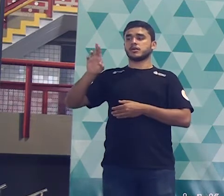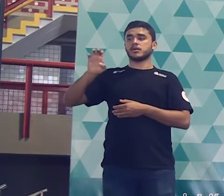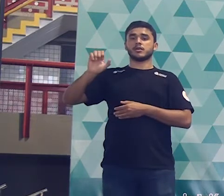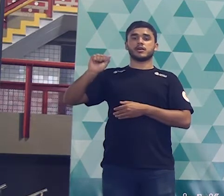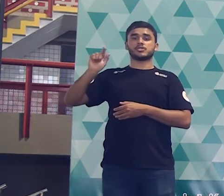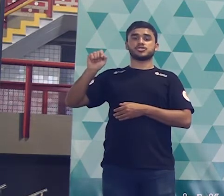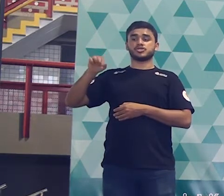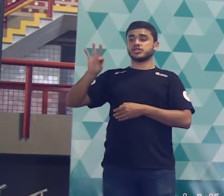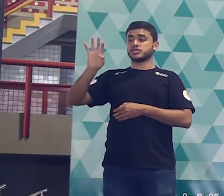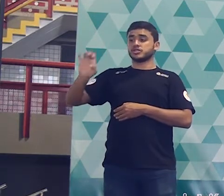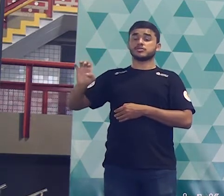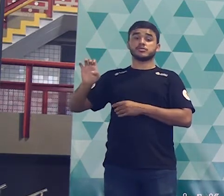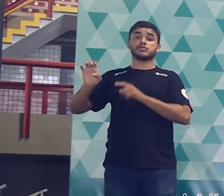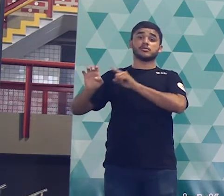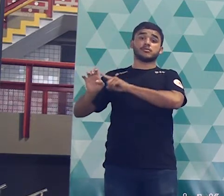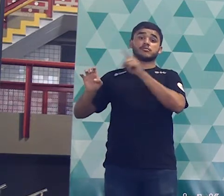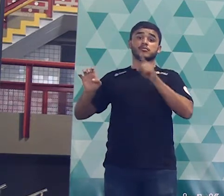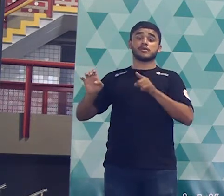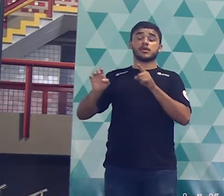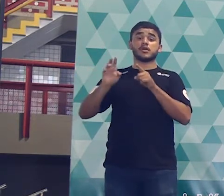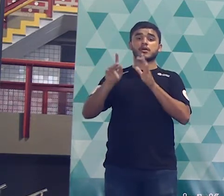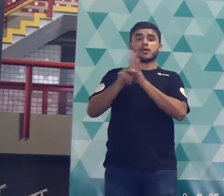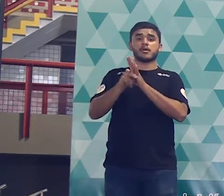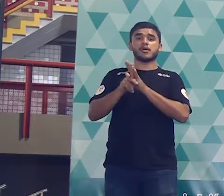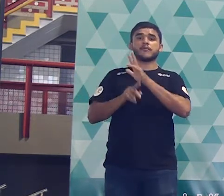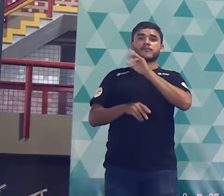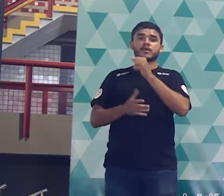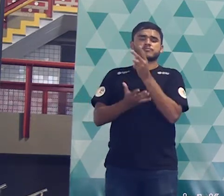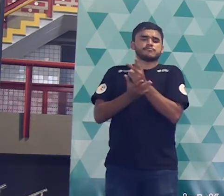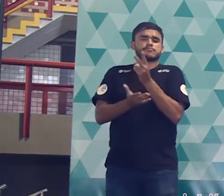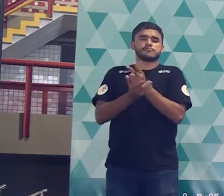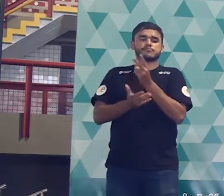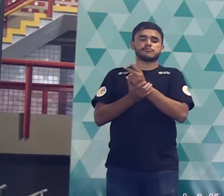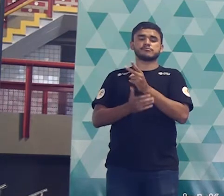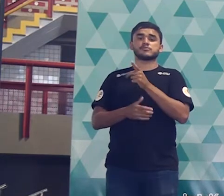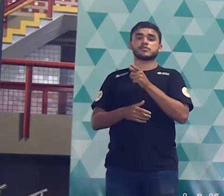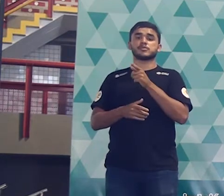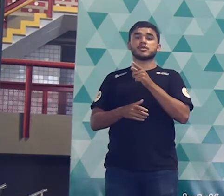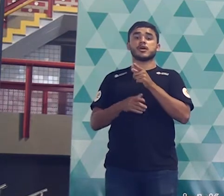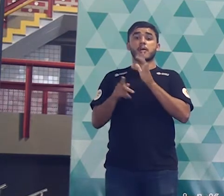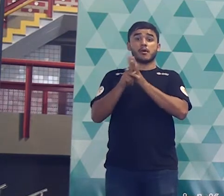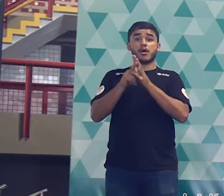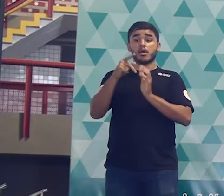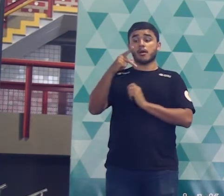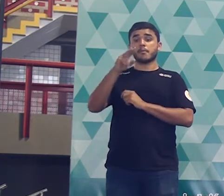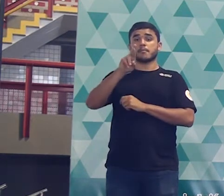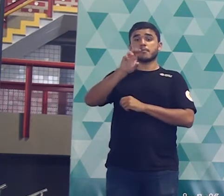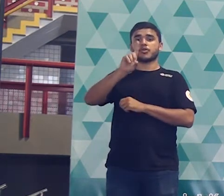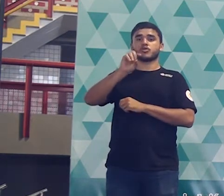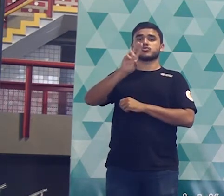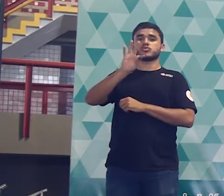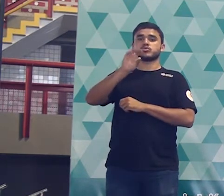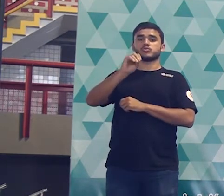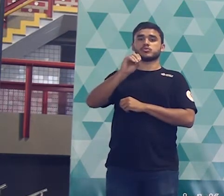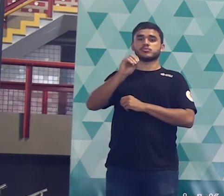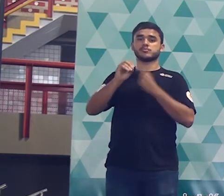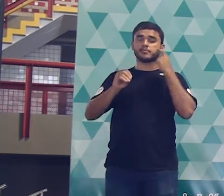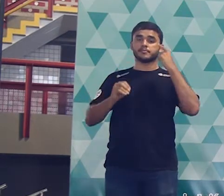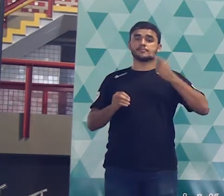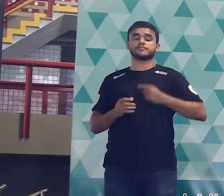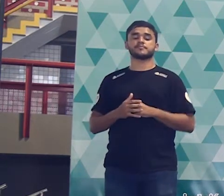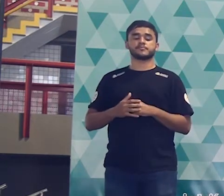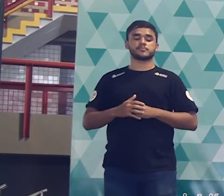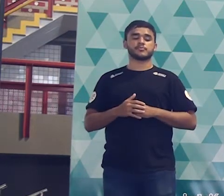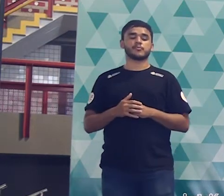é o reagente. Quem está na esquerda sempre é o reagente. Quem está na direita sempre vai ser o quê? O produto.